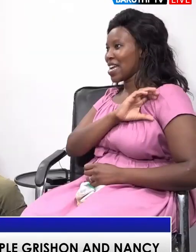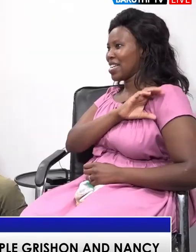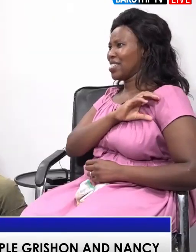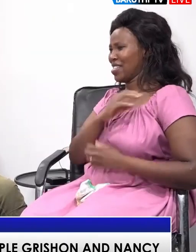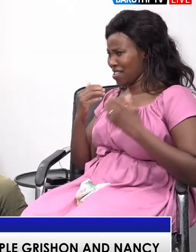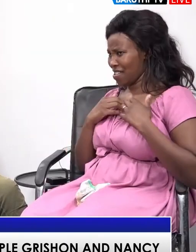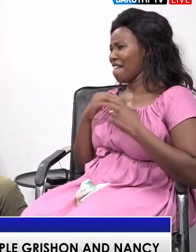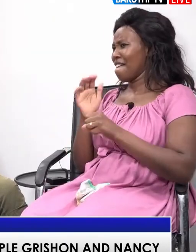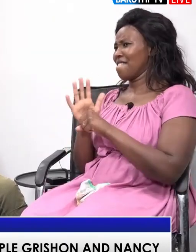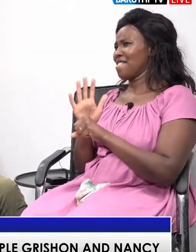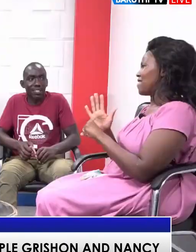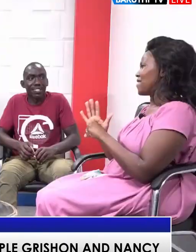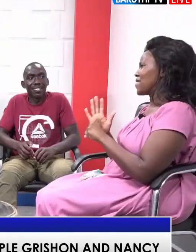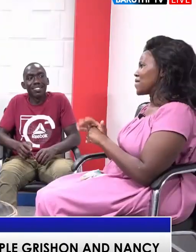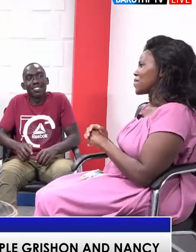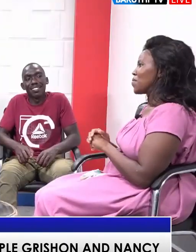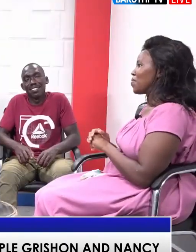So